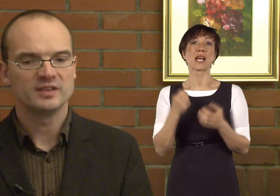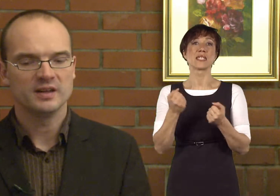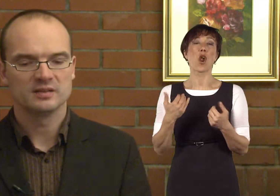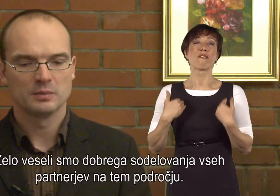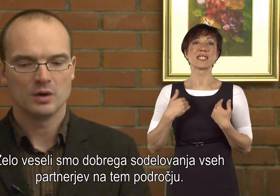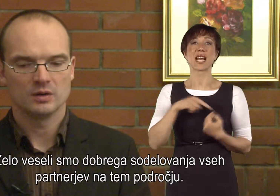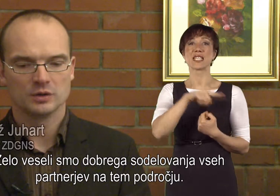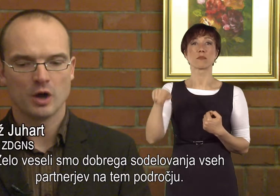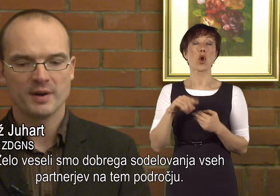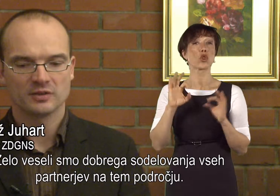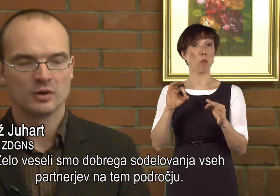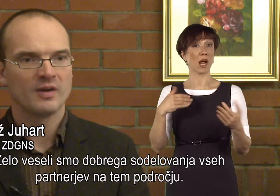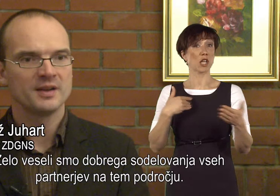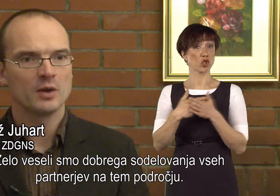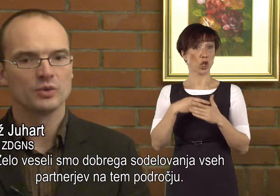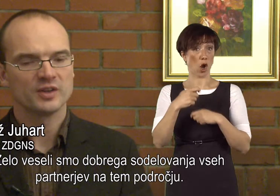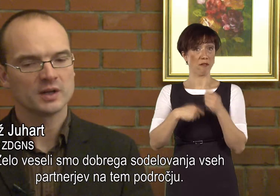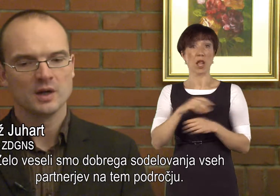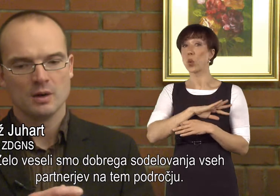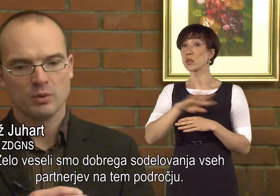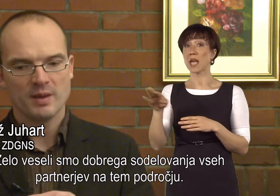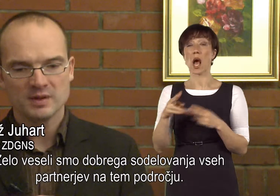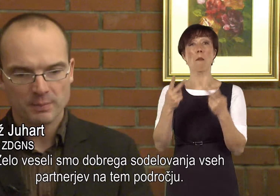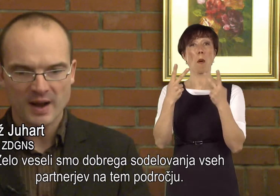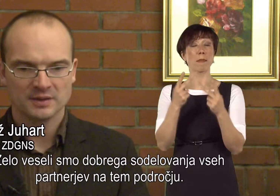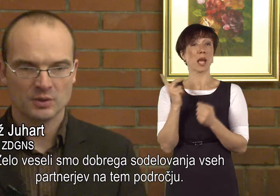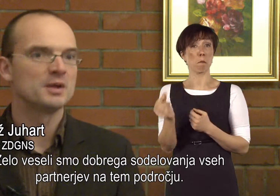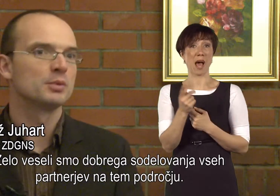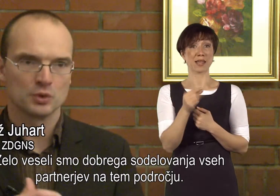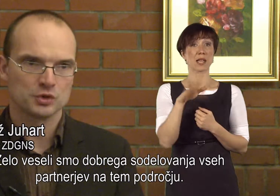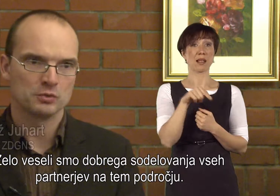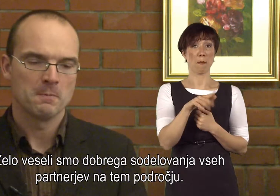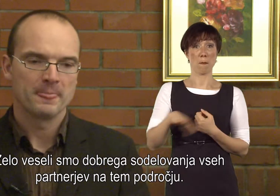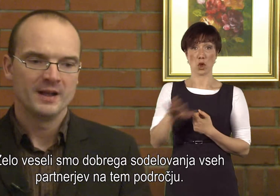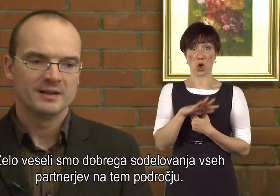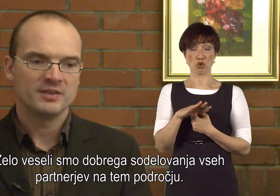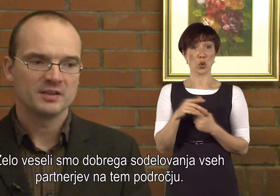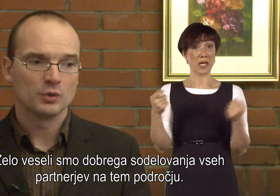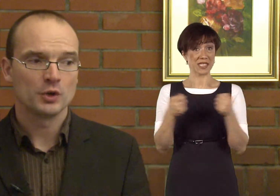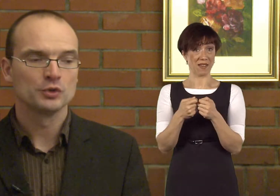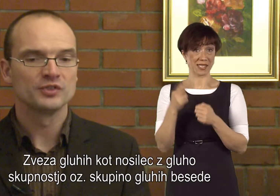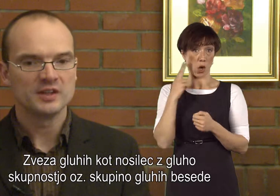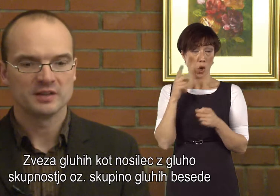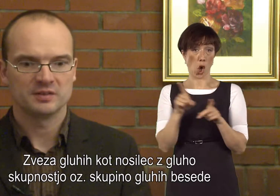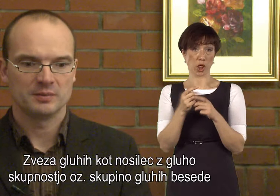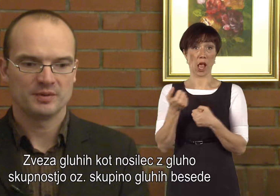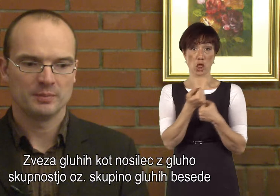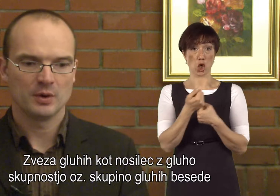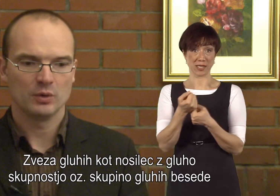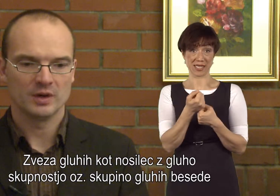Zelo veseli smo dobrega sodelovanja vseh pomembnih partnerjev na tem področju. Zveza gluhih kot